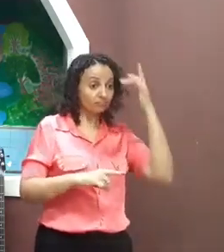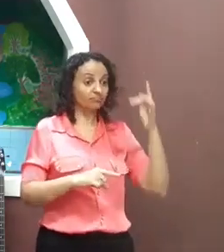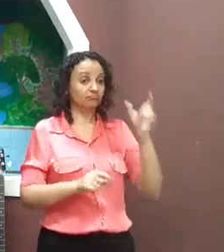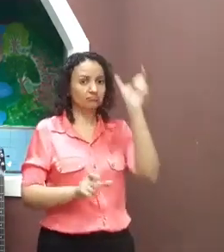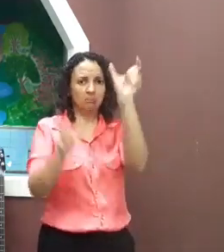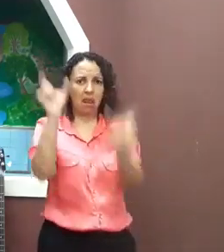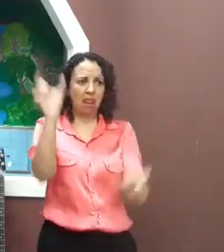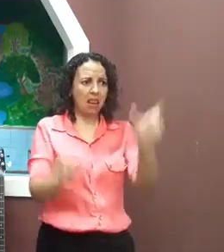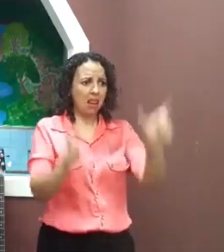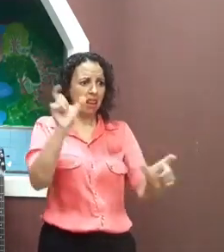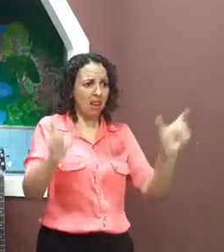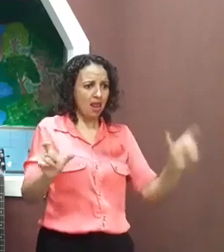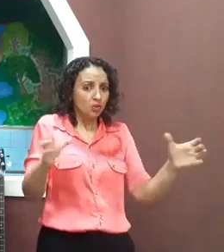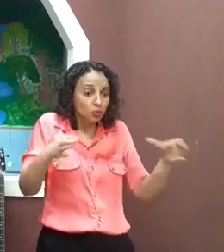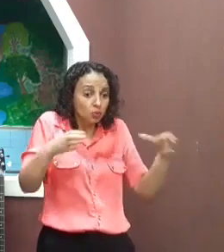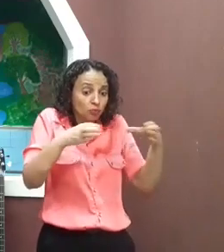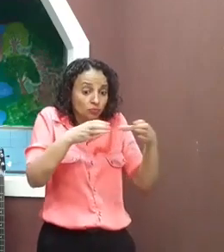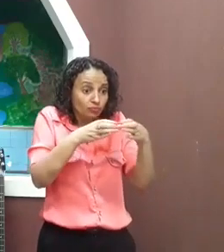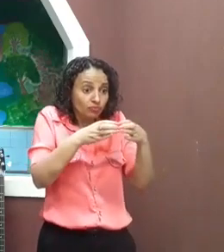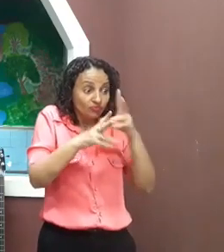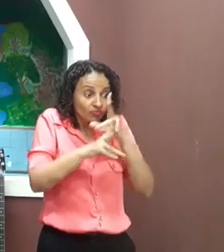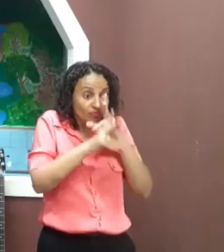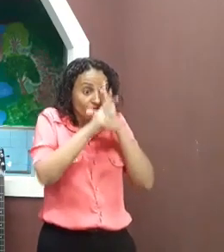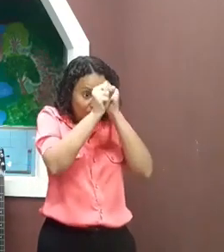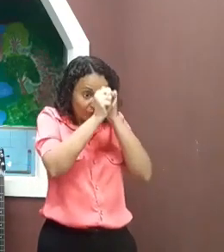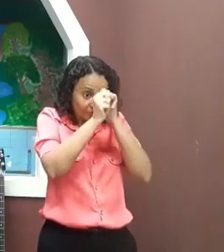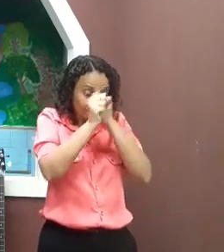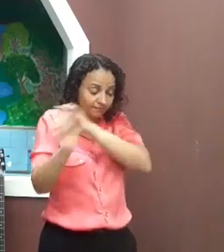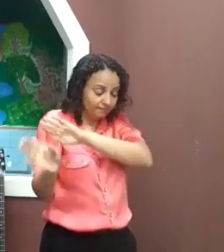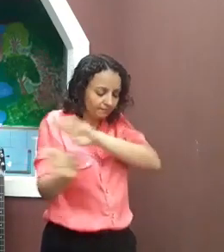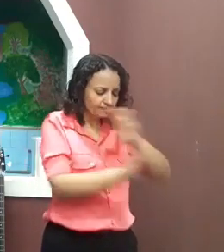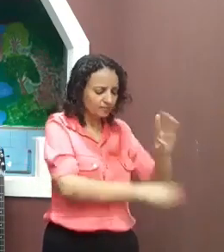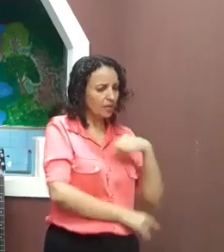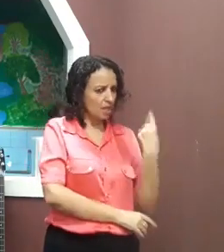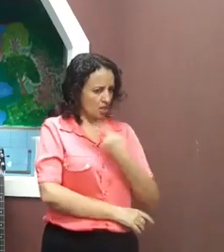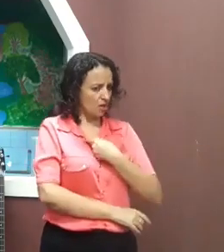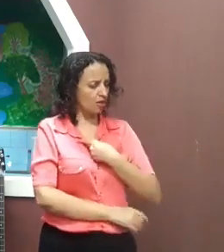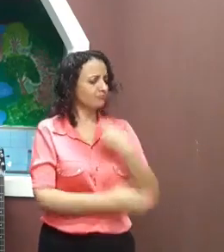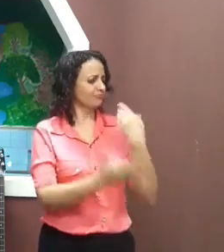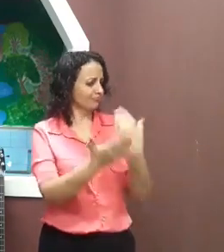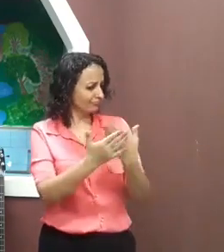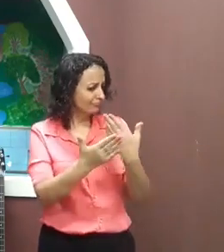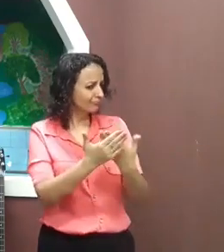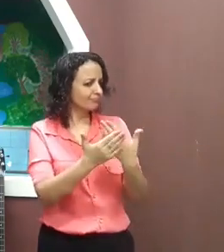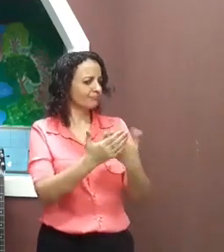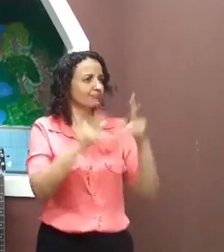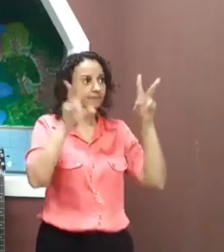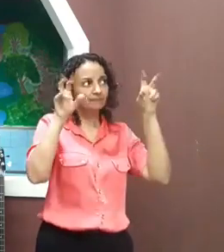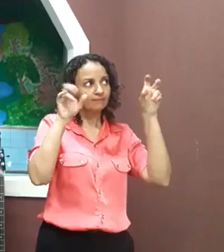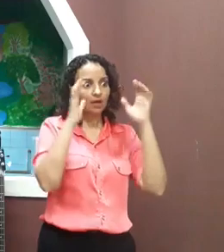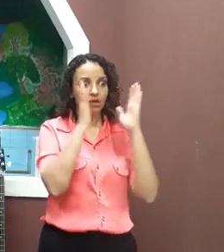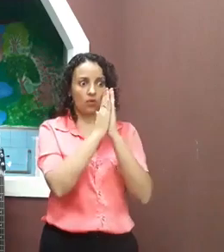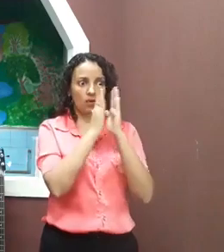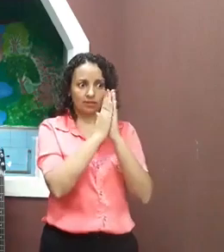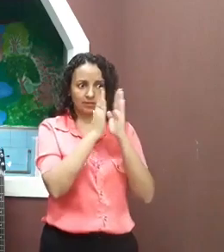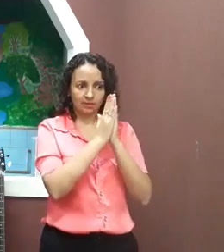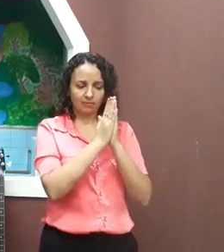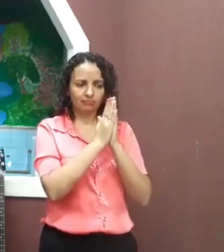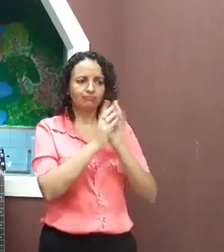manhã os benefícios da oração. Aquele que sai da igreja, aquele que sai do meio do